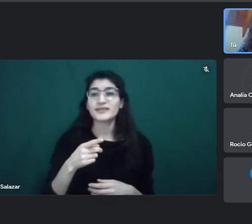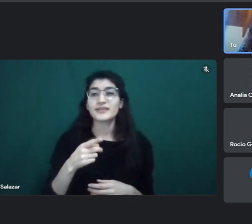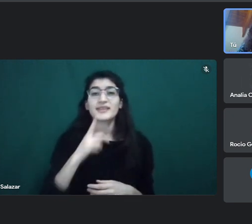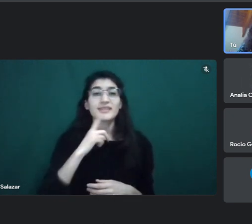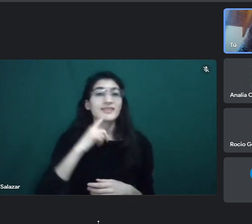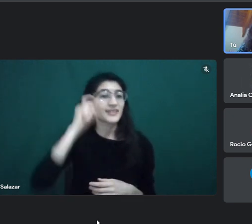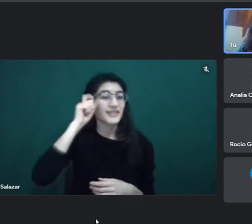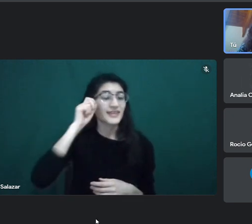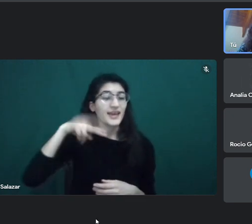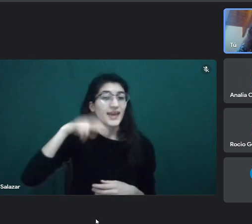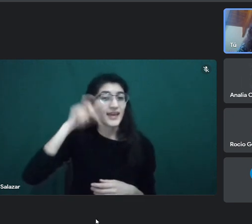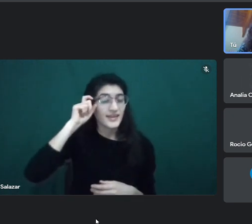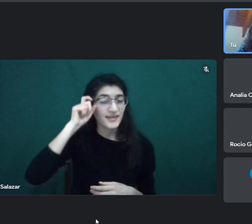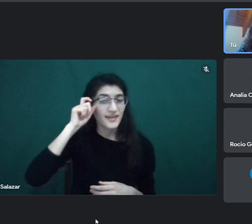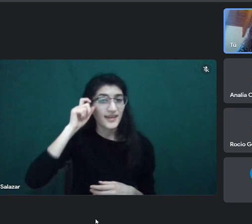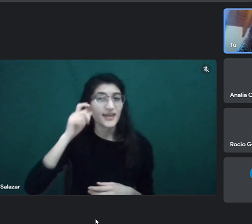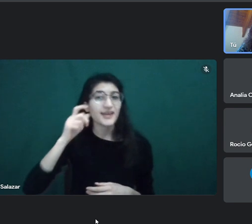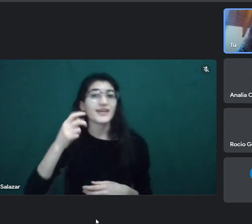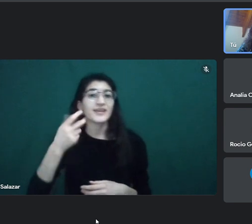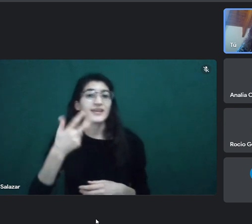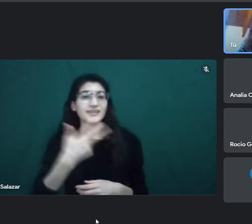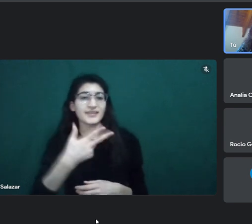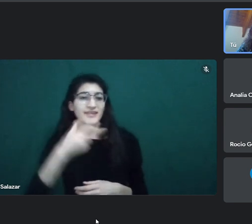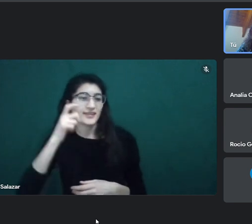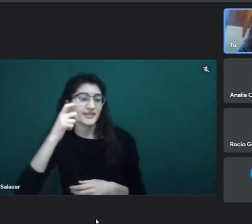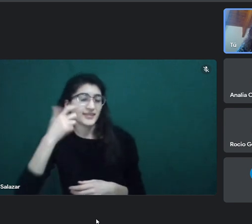Hay casos así especiales.